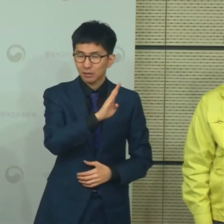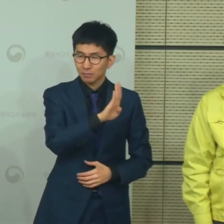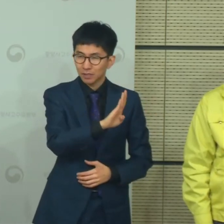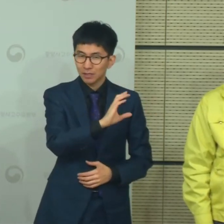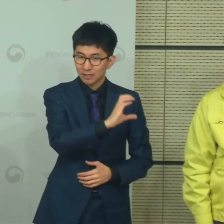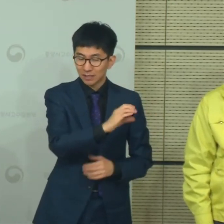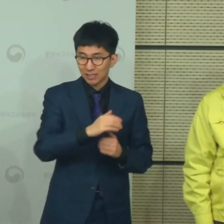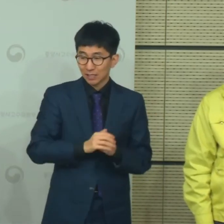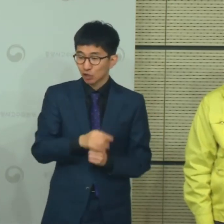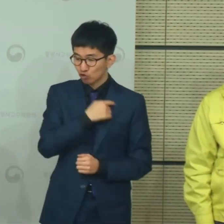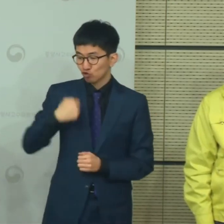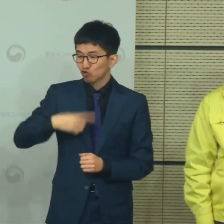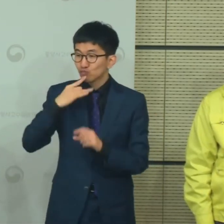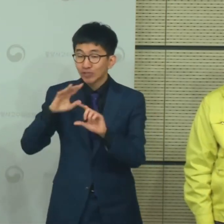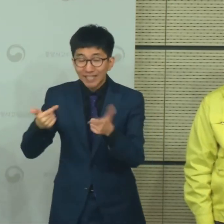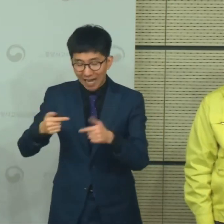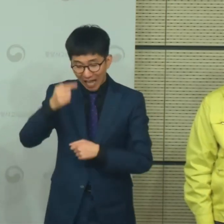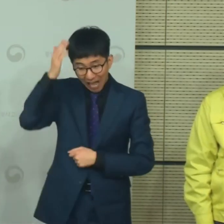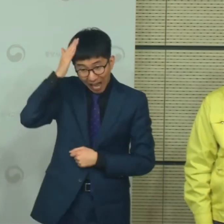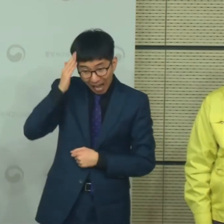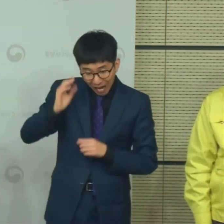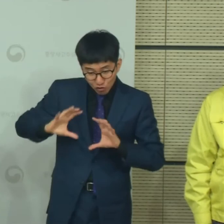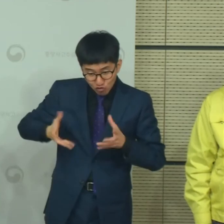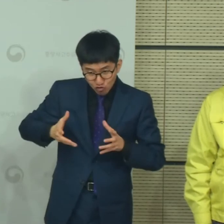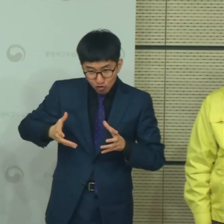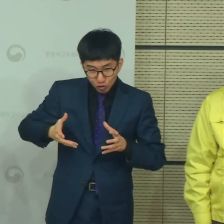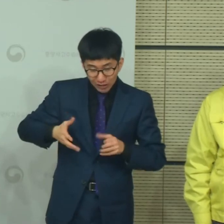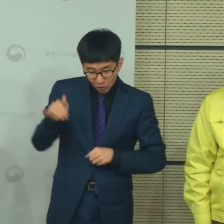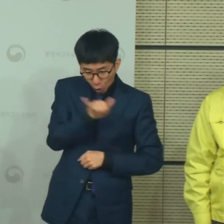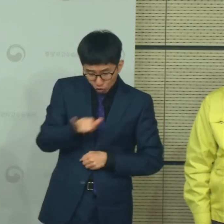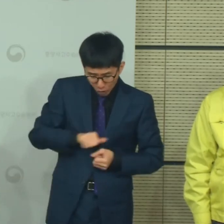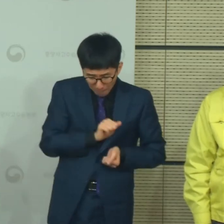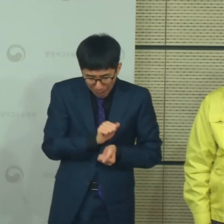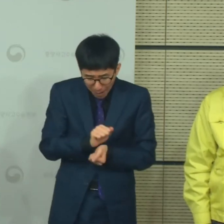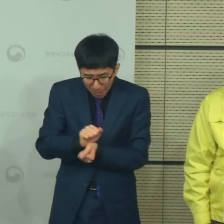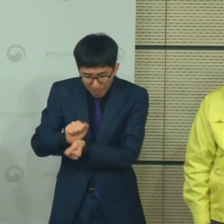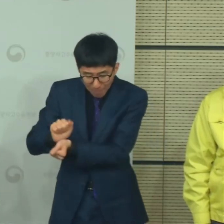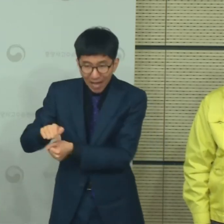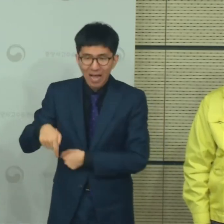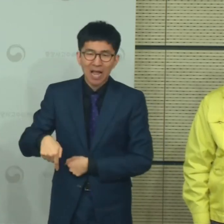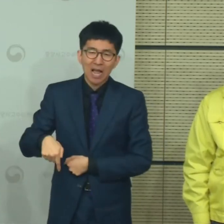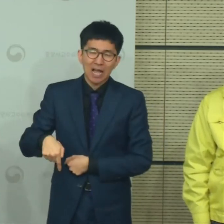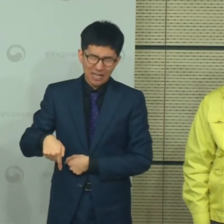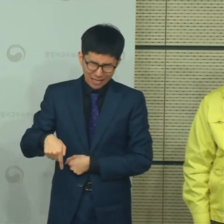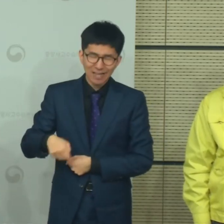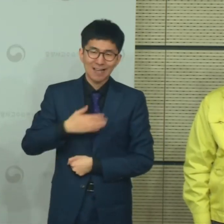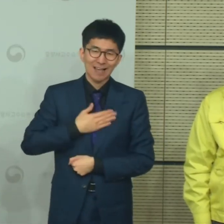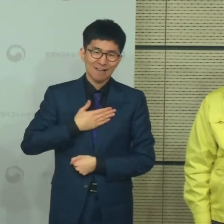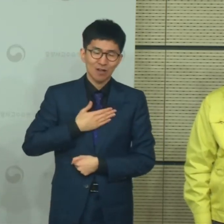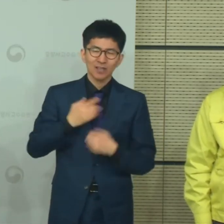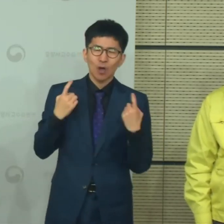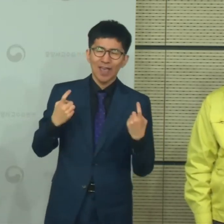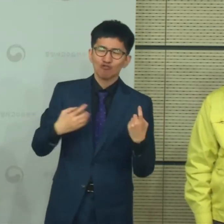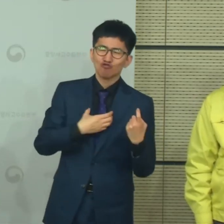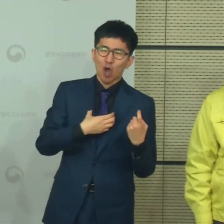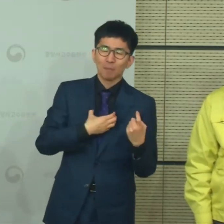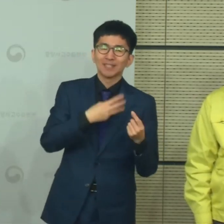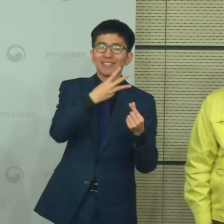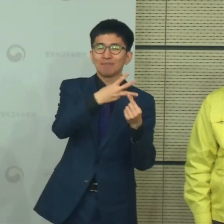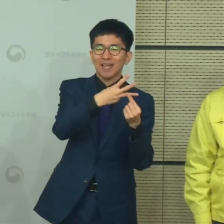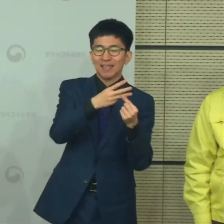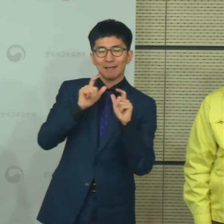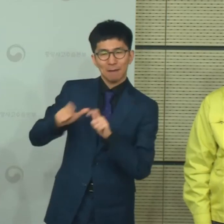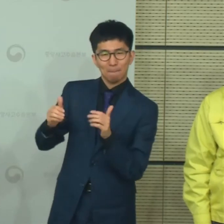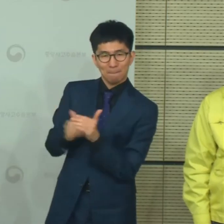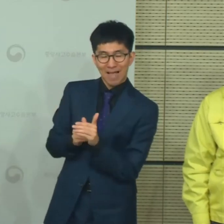한국을 광범위한 지역사회 전파를 이유로 여행 경보를 3단계로 격상했고 일부 국가들이 한국에 대한 입국